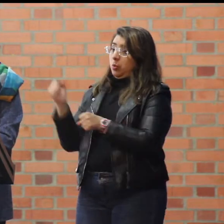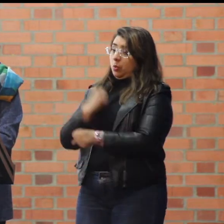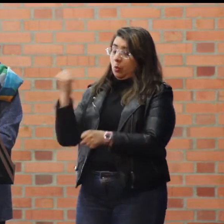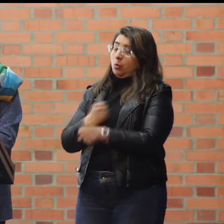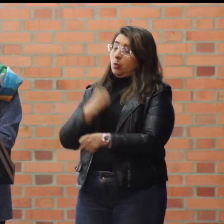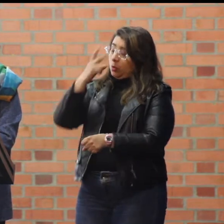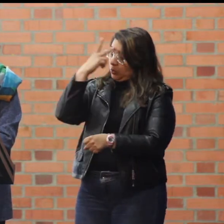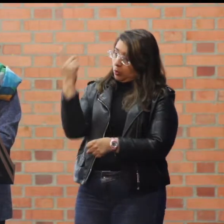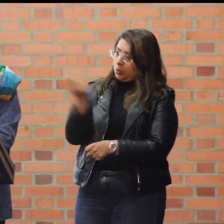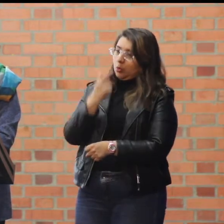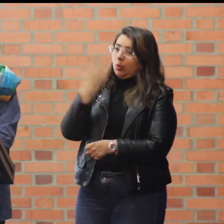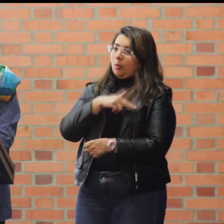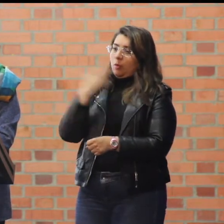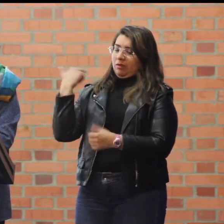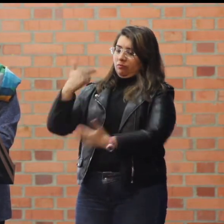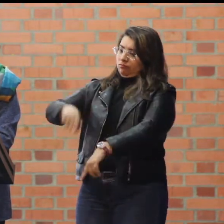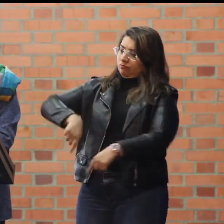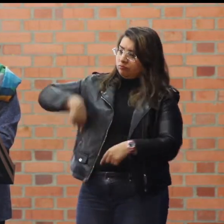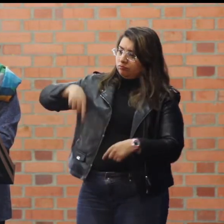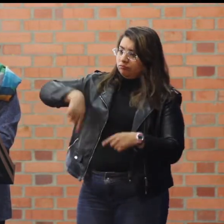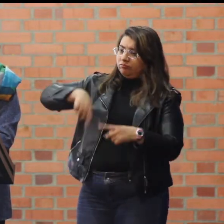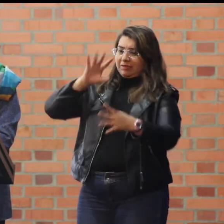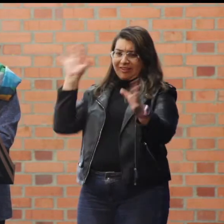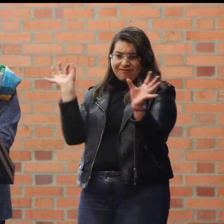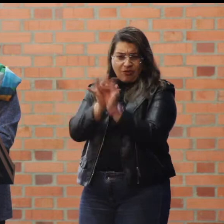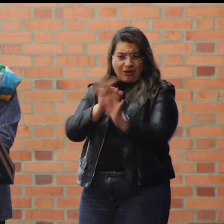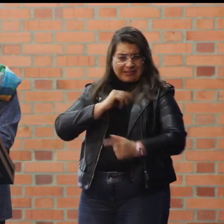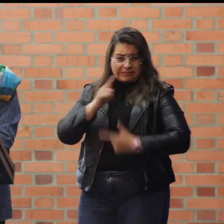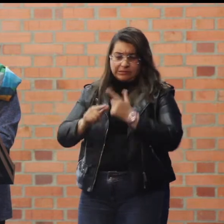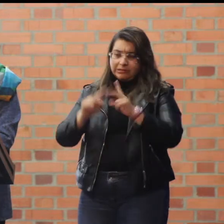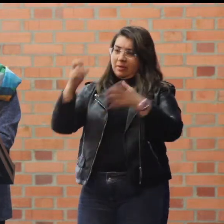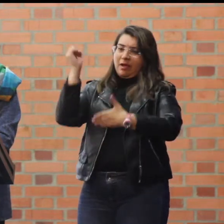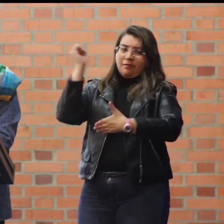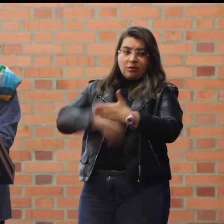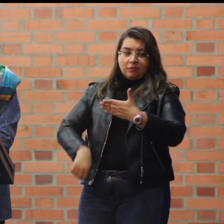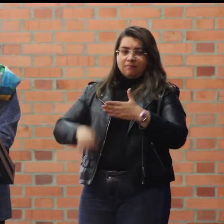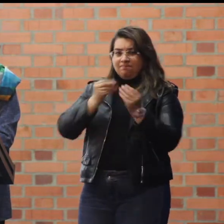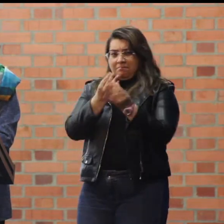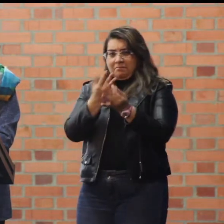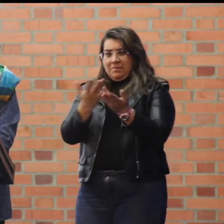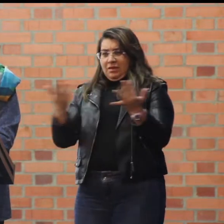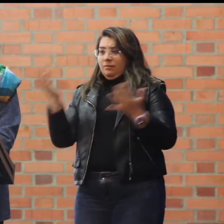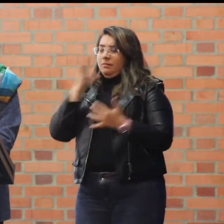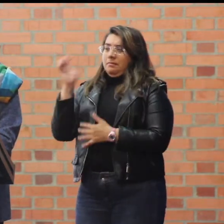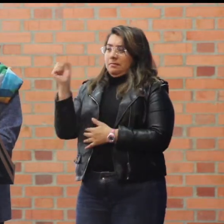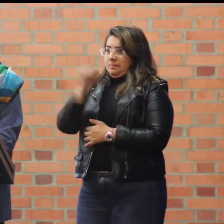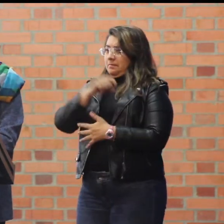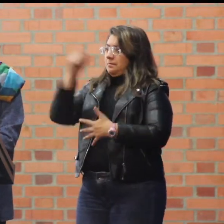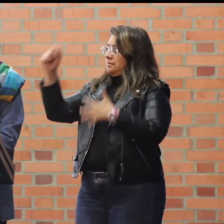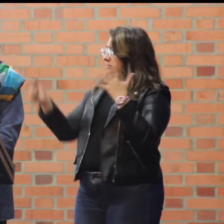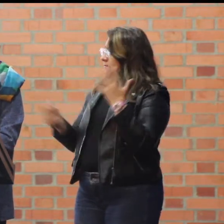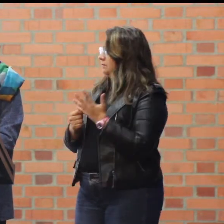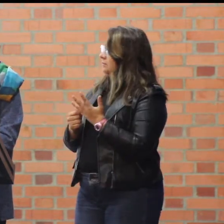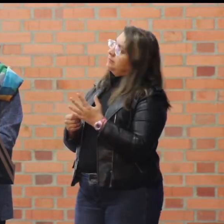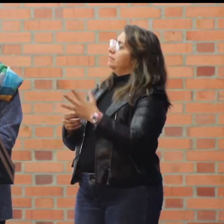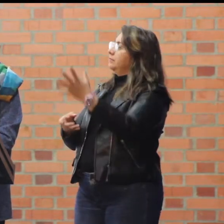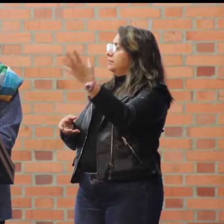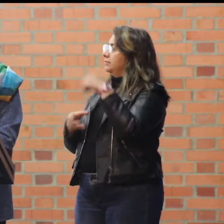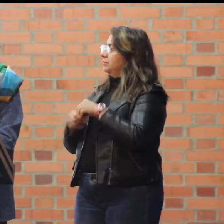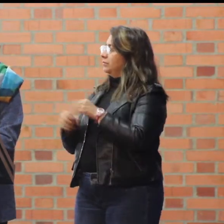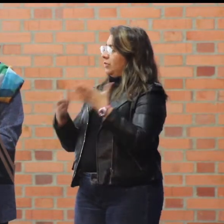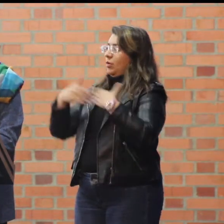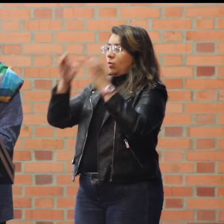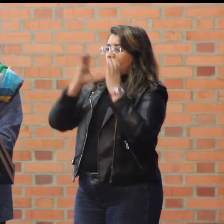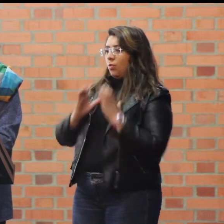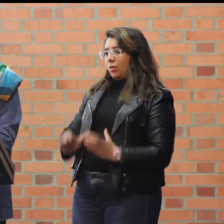la escuela de estudios de género con el tema del aborto y todo lo que en él se pone en juego la autonomía de los cuerpos